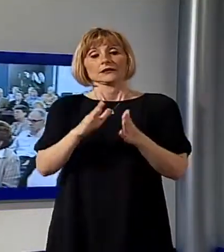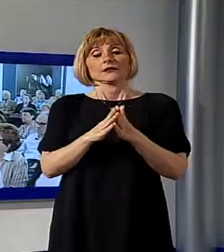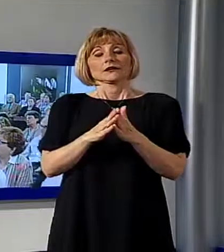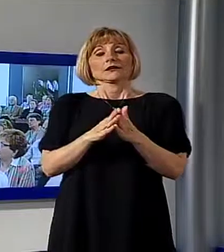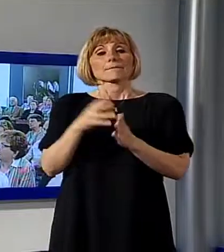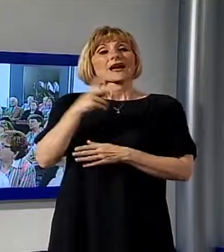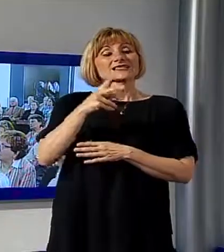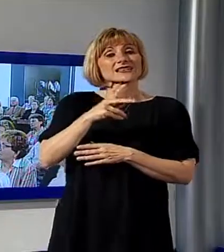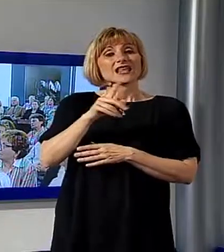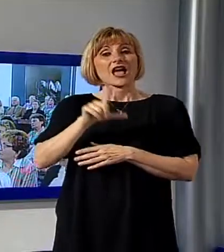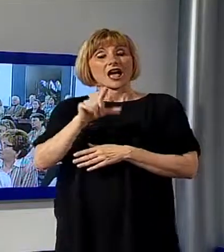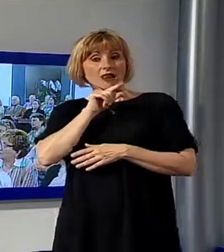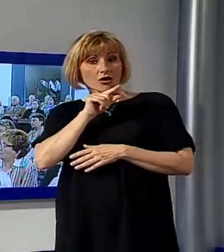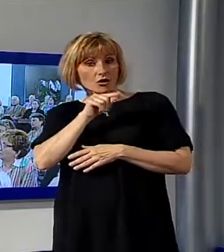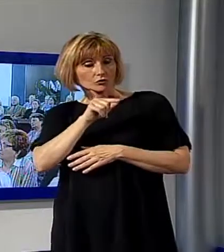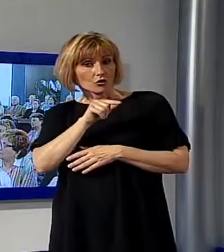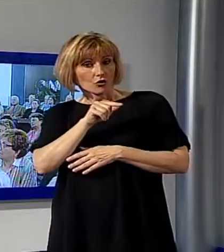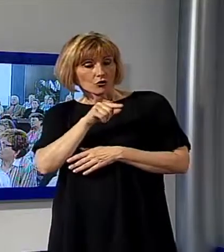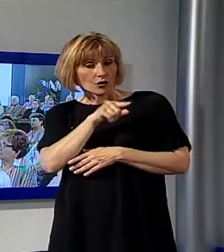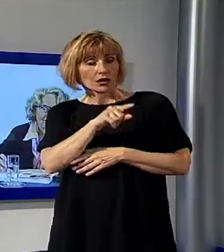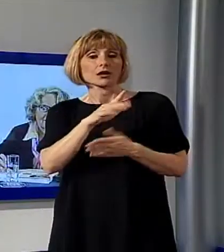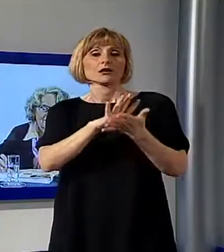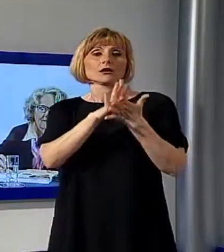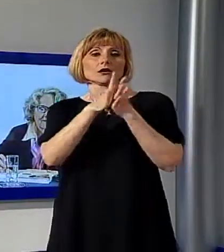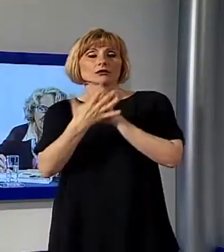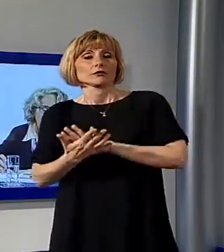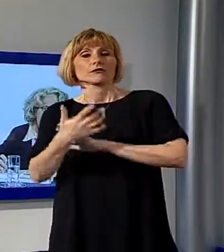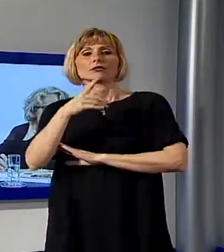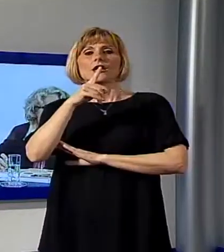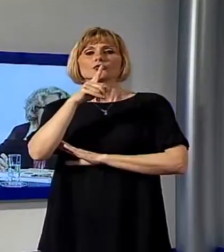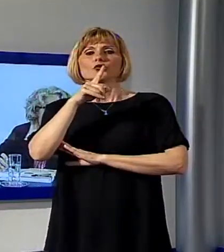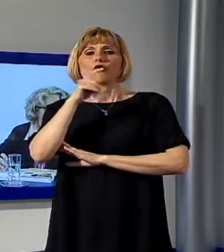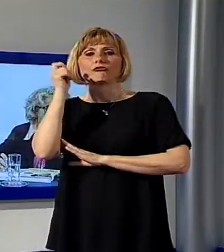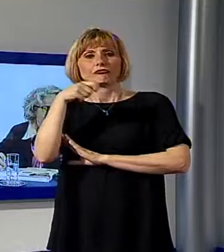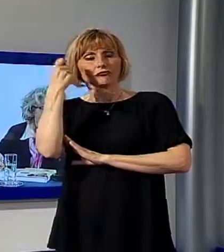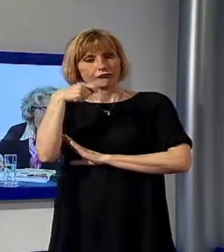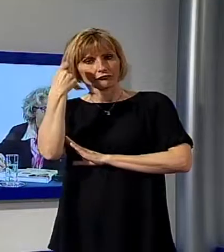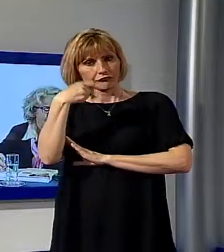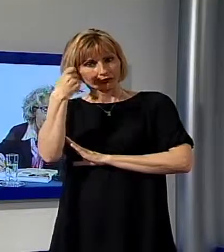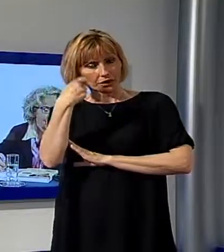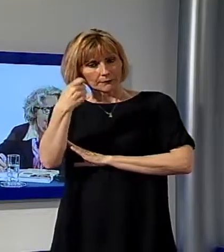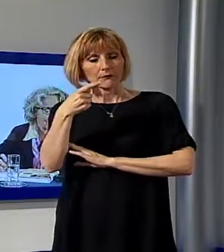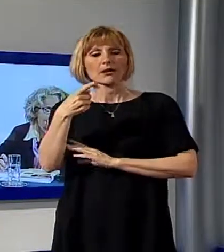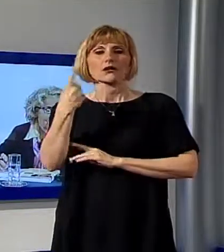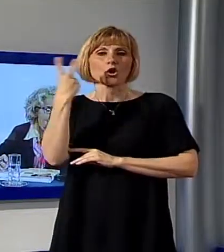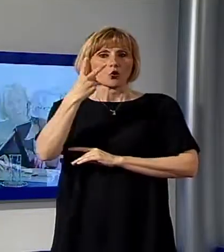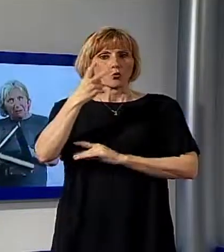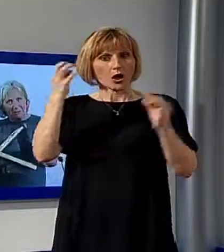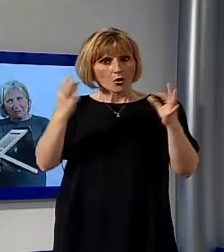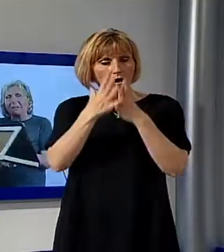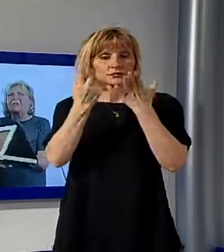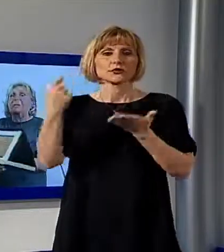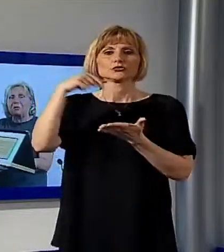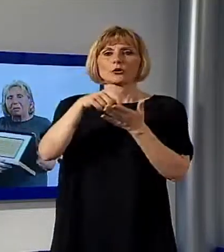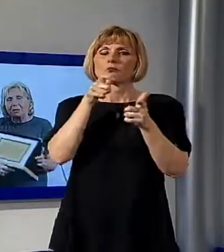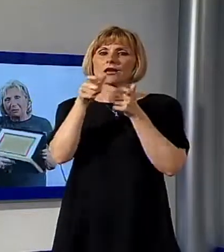degli armeni e Fratelli Taviani lo hanno trasformato in un film. Per la Società Lucchesi dei Lettori è stata l'occasione per tornare a parlare di